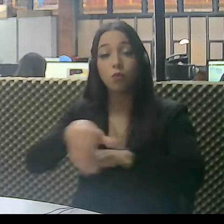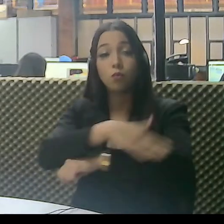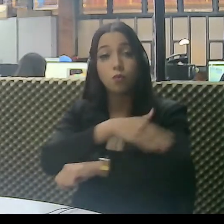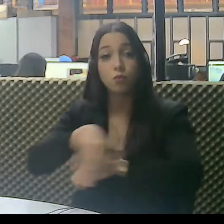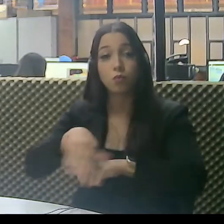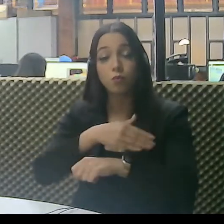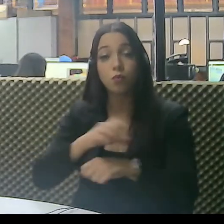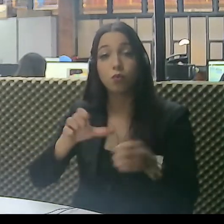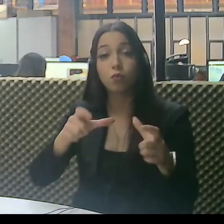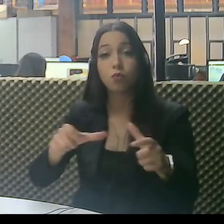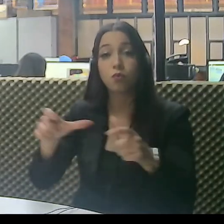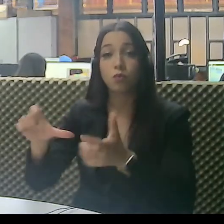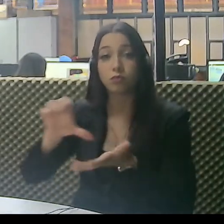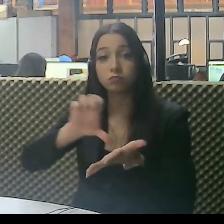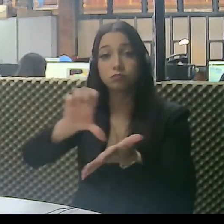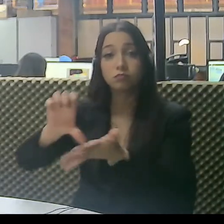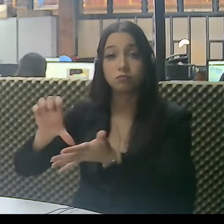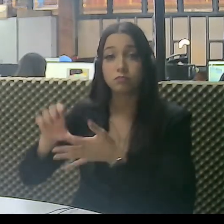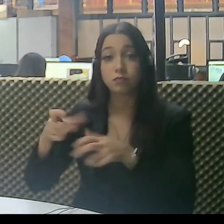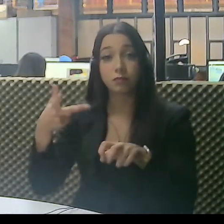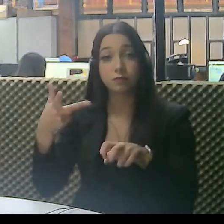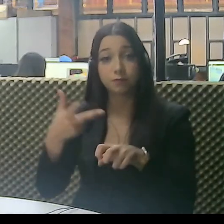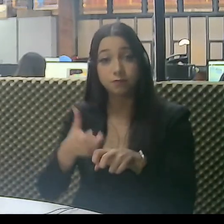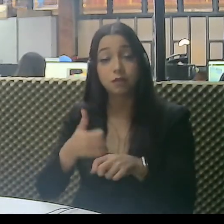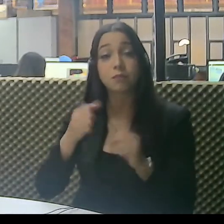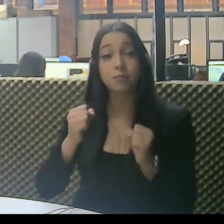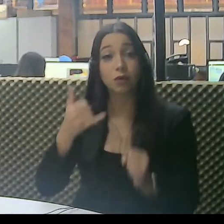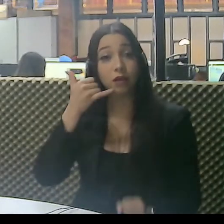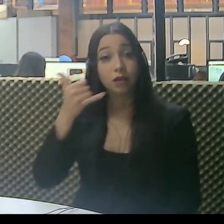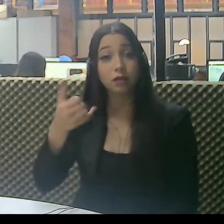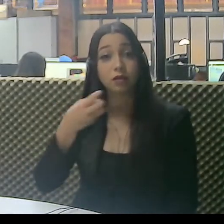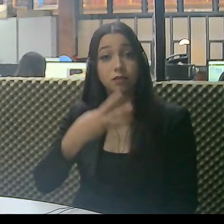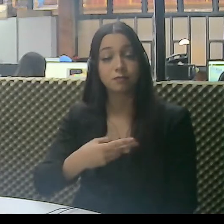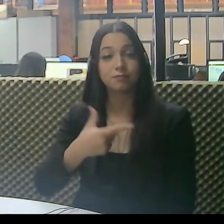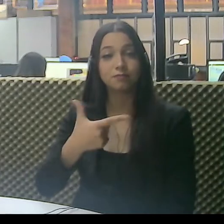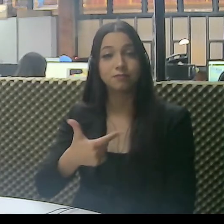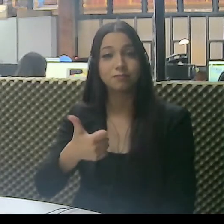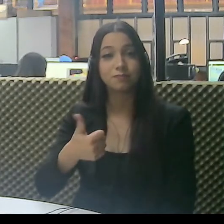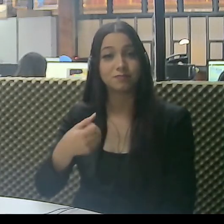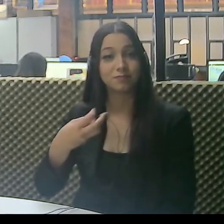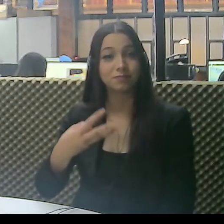possam estar os postos de vacinação, ligue